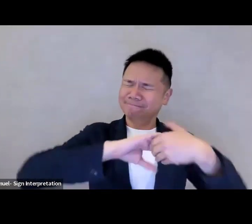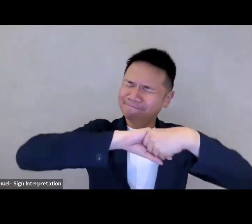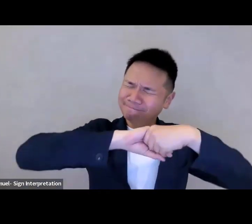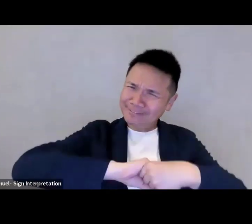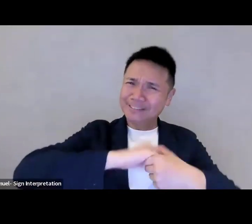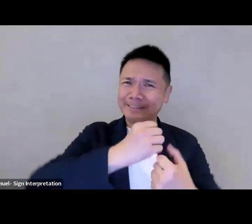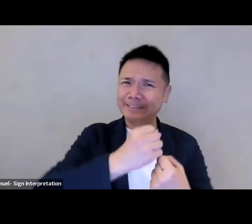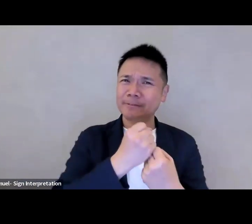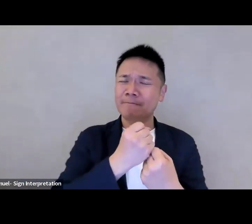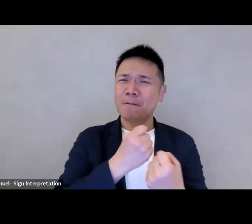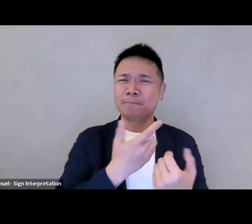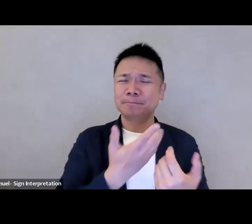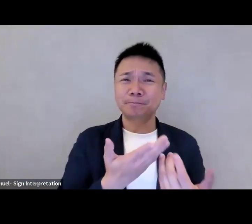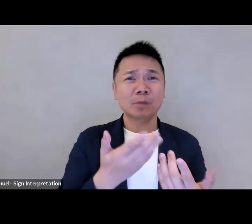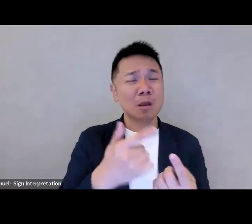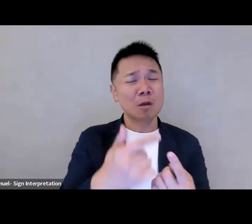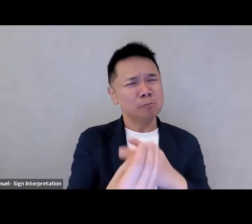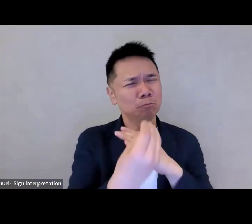在他的